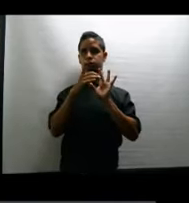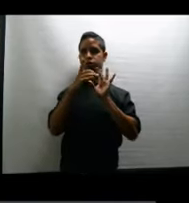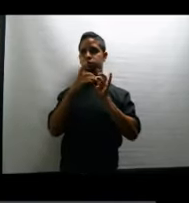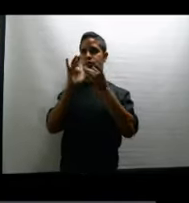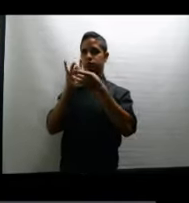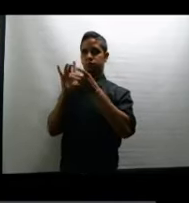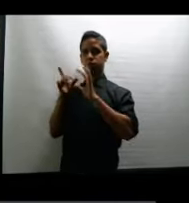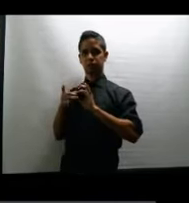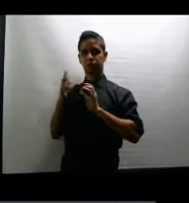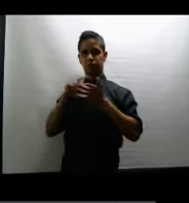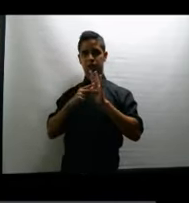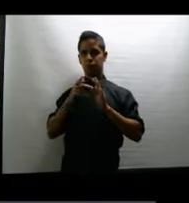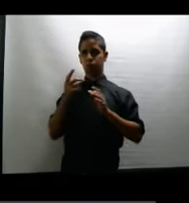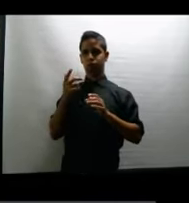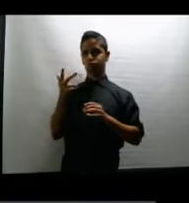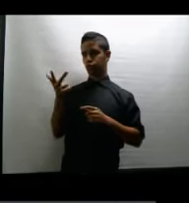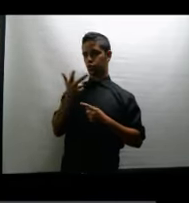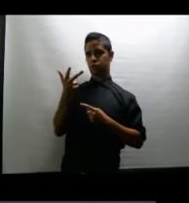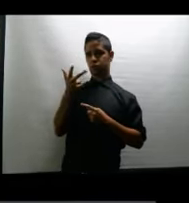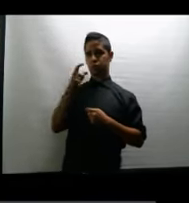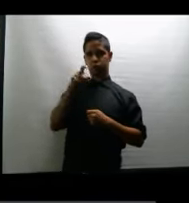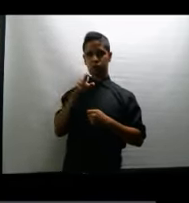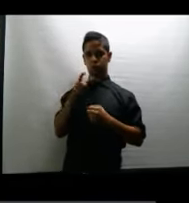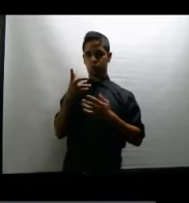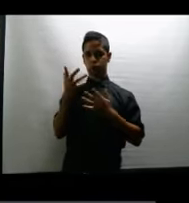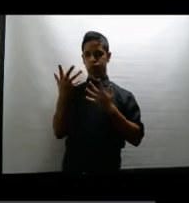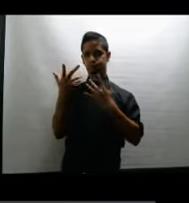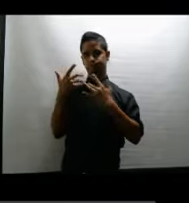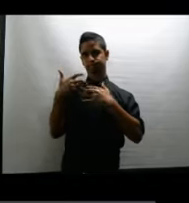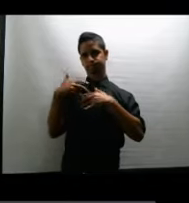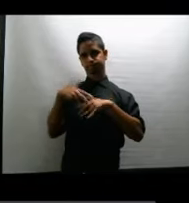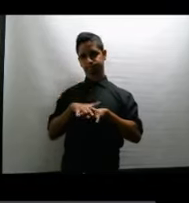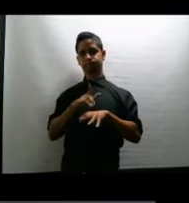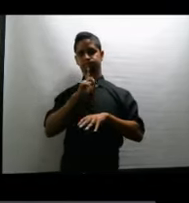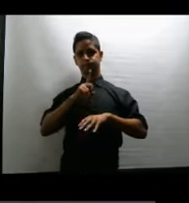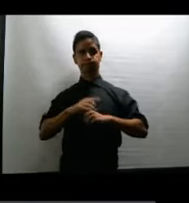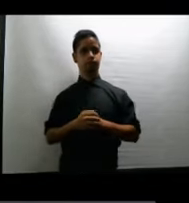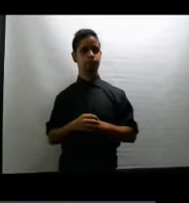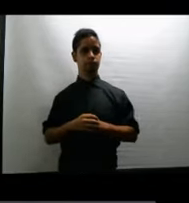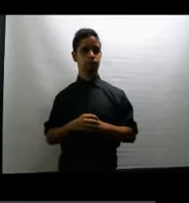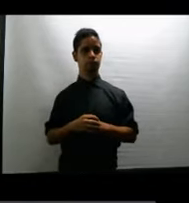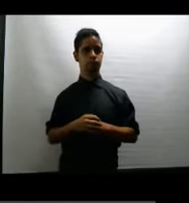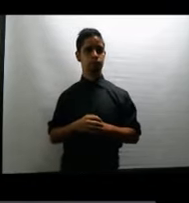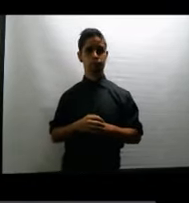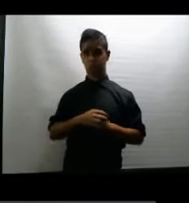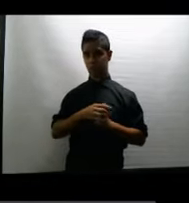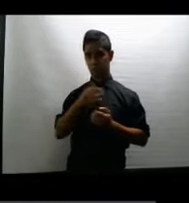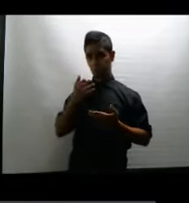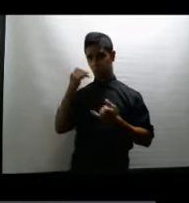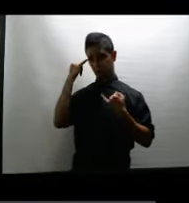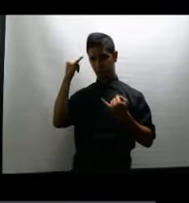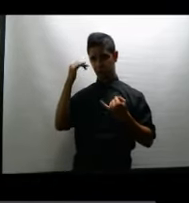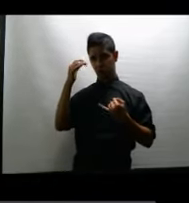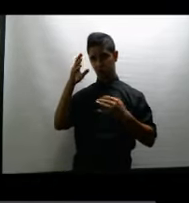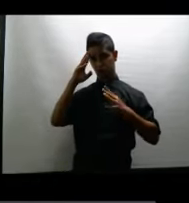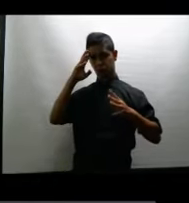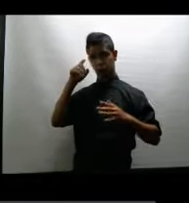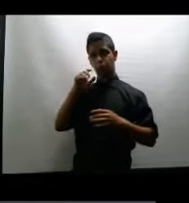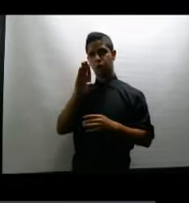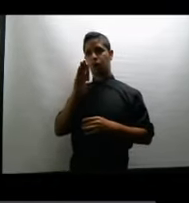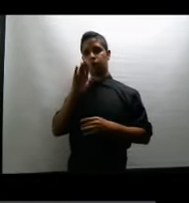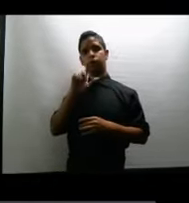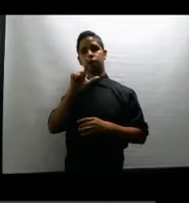necesitarse. Eso, ese complemento. De complementar. De unión, pero es complemento. Y este invento de la bóveda es el inicio, ¿no? O es el